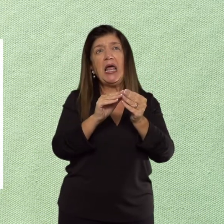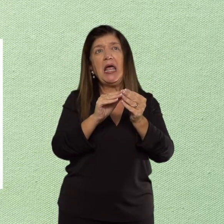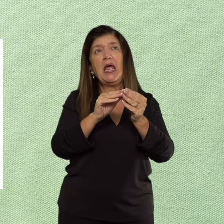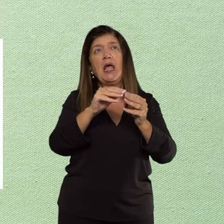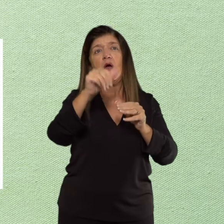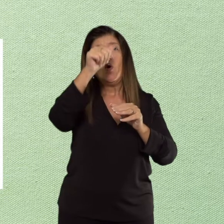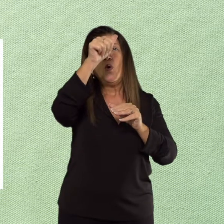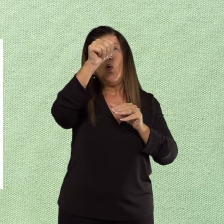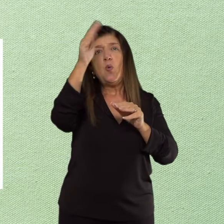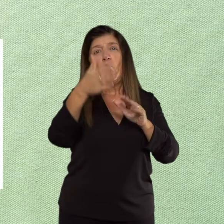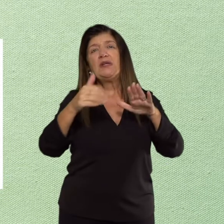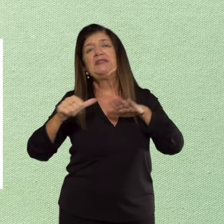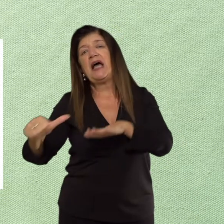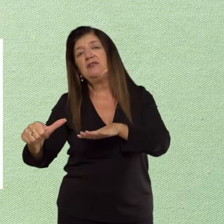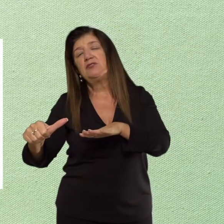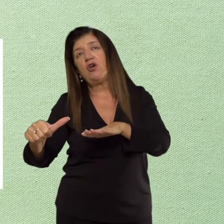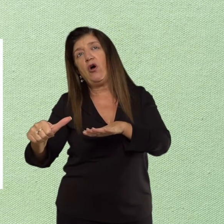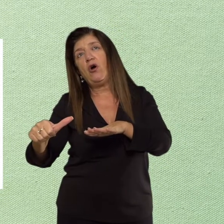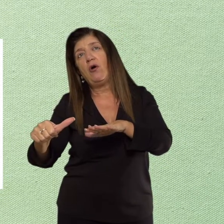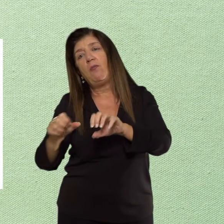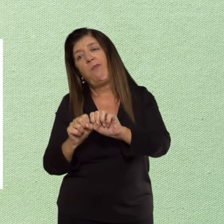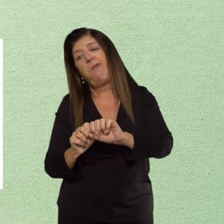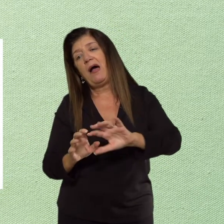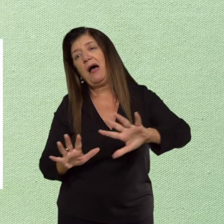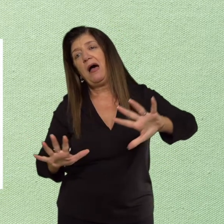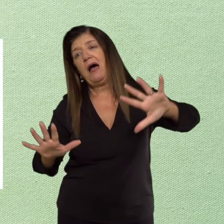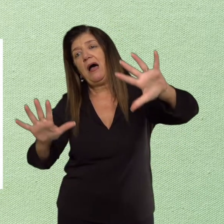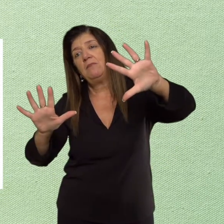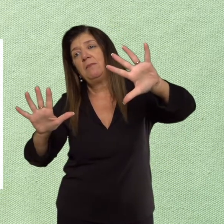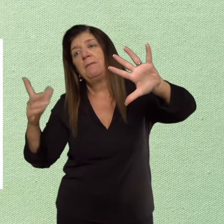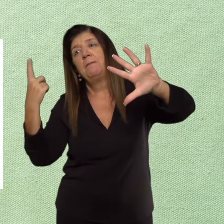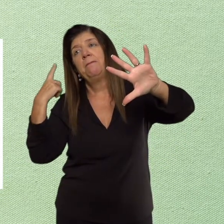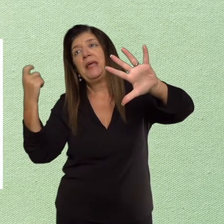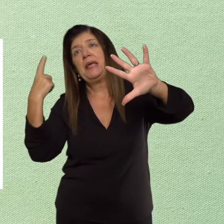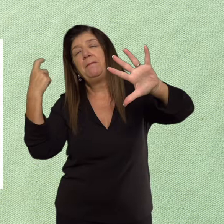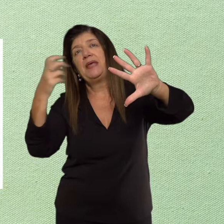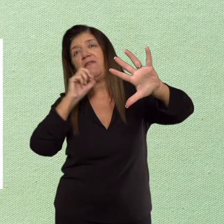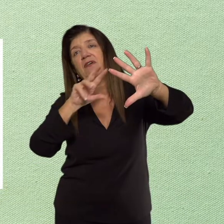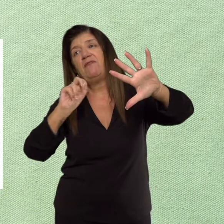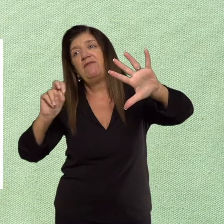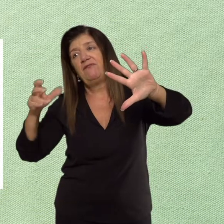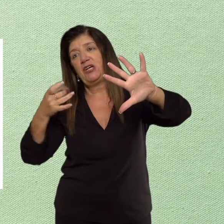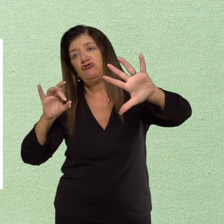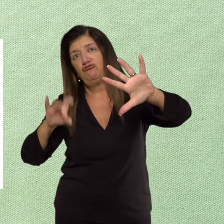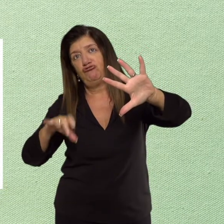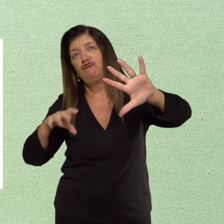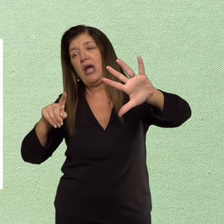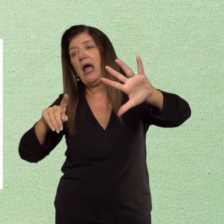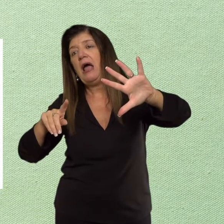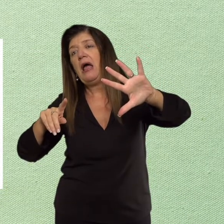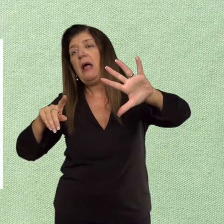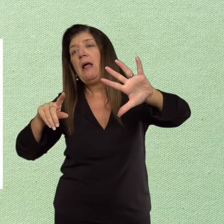già dotato di avvisatore acustico. E che cosa... Sì, scusami. Poi possono esserci un sacco di altri problemi, questi